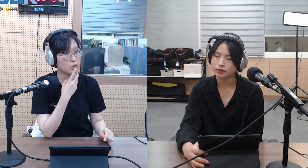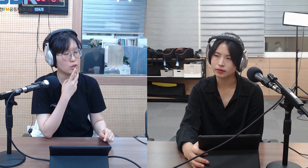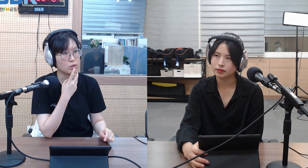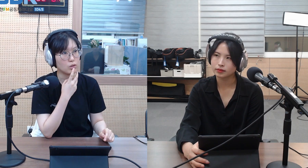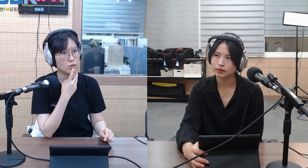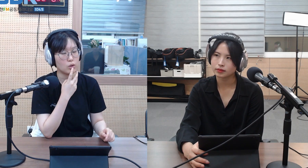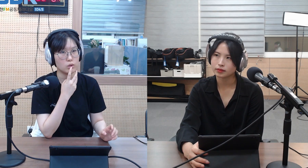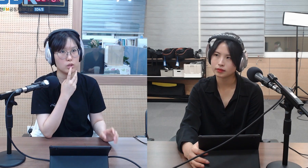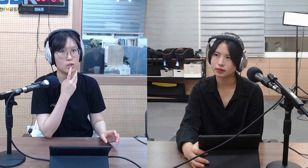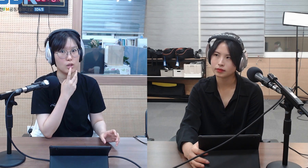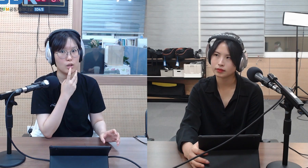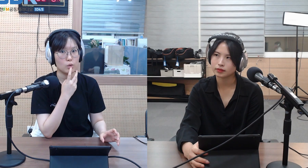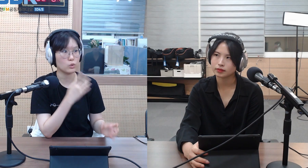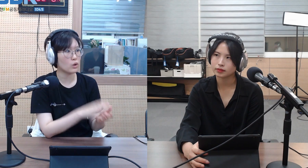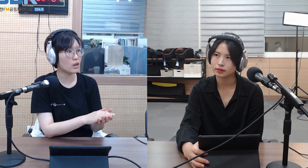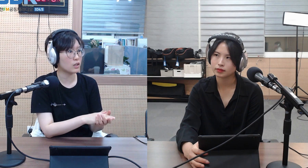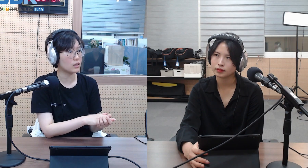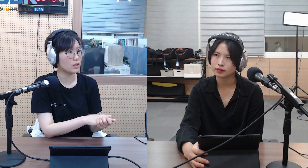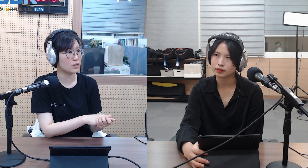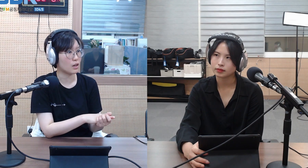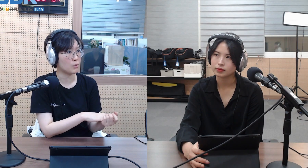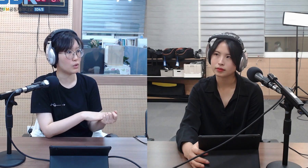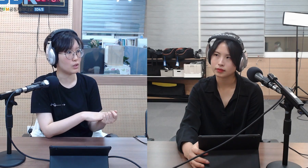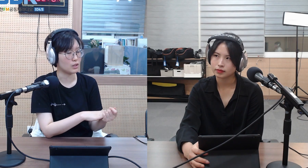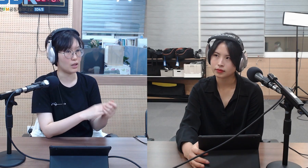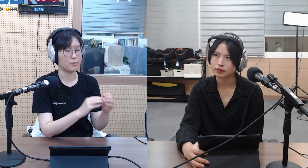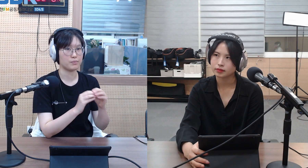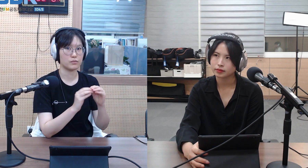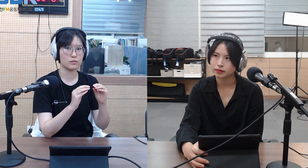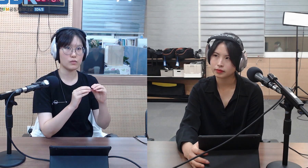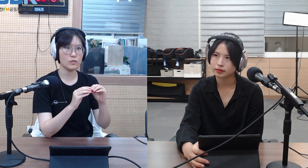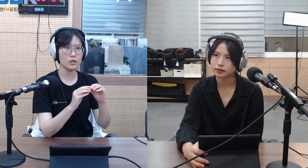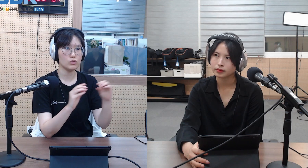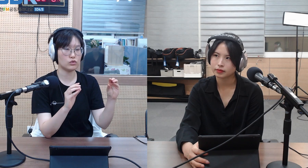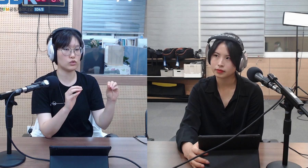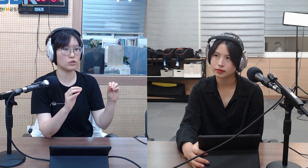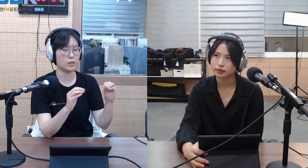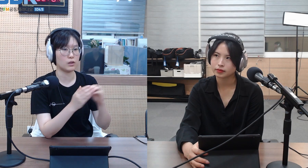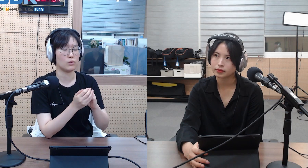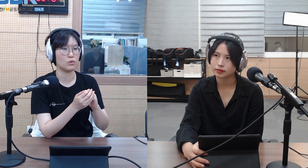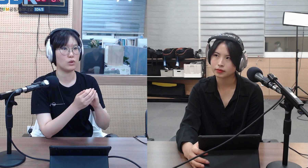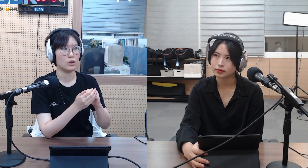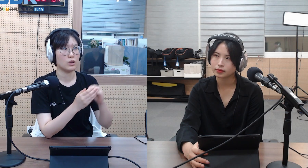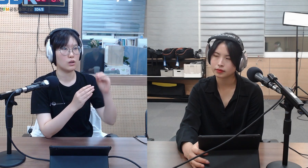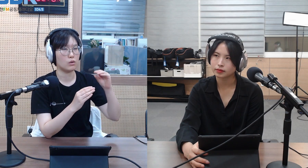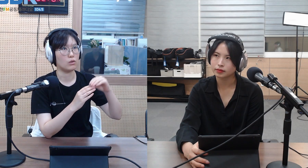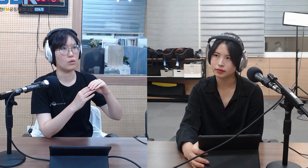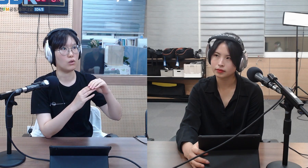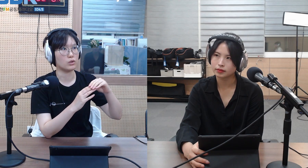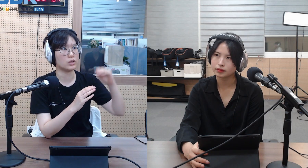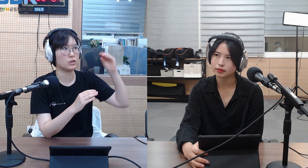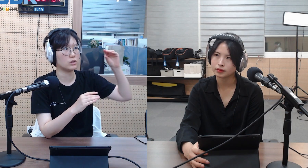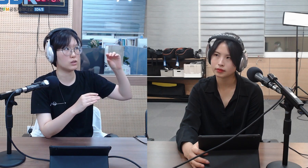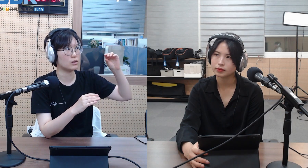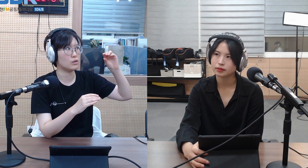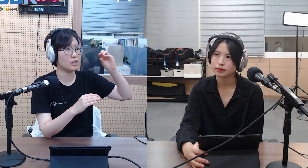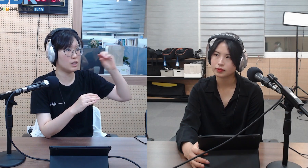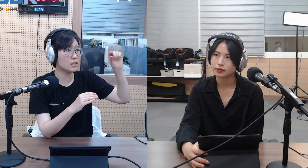생각해보면은 저는 도서관 같은 데를 가면은 이제 중증 말고 어쨌든 일을 할